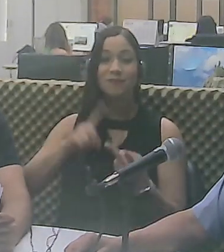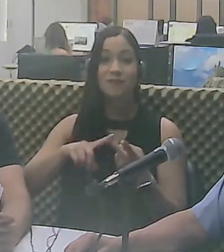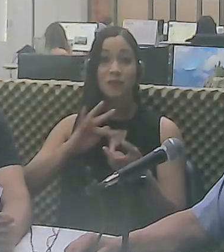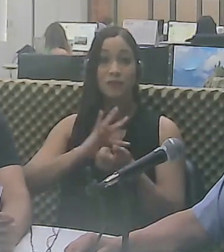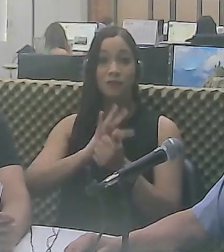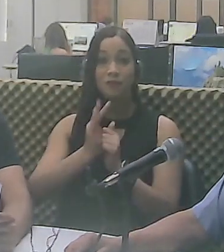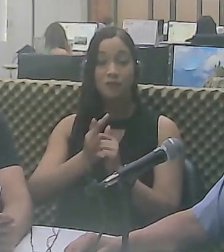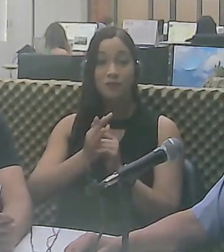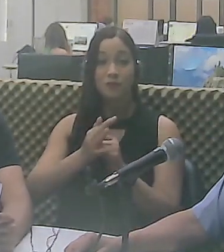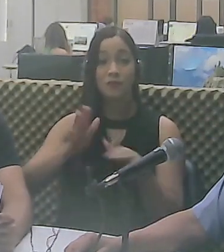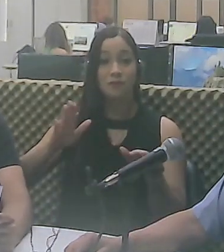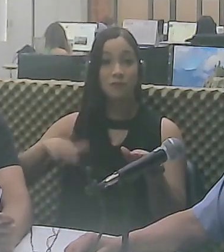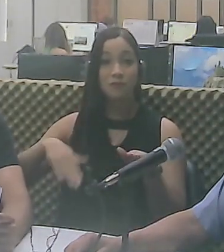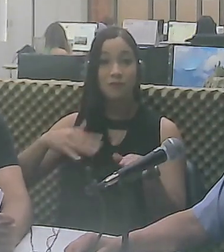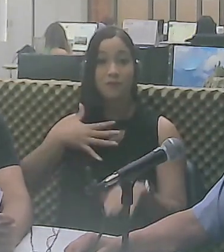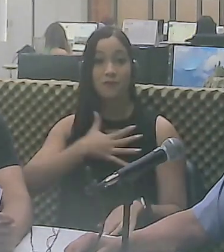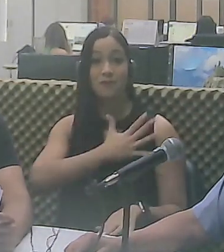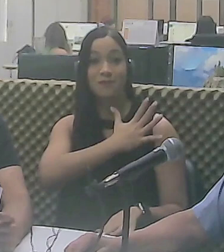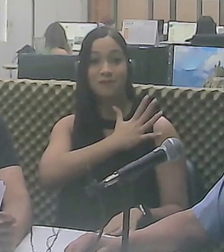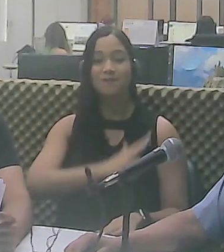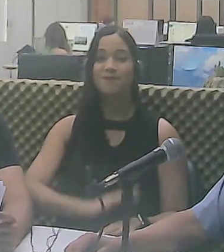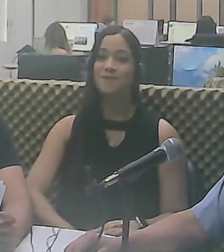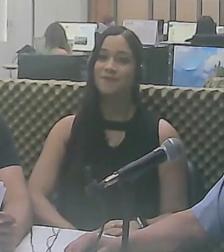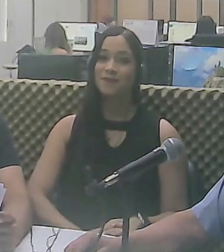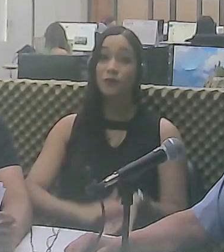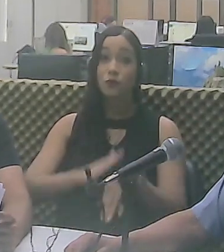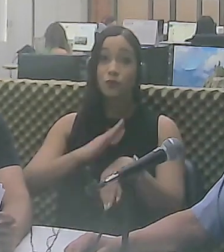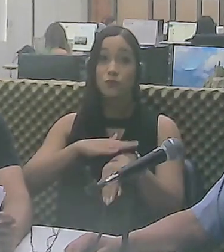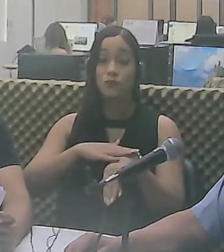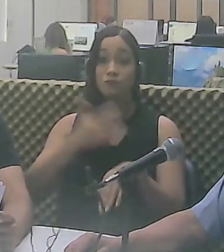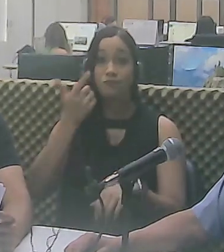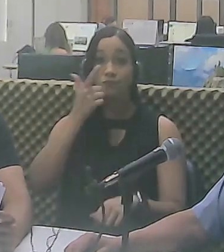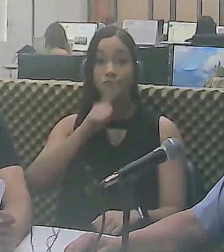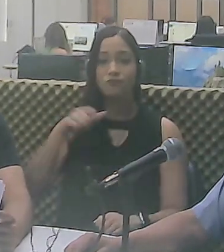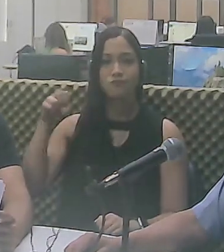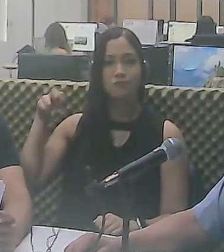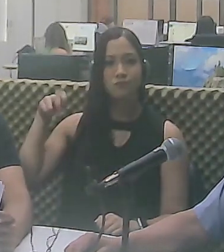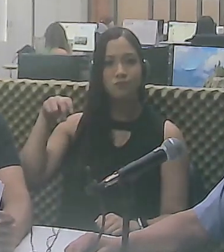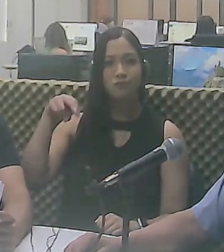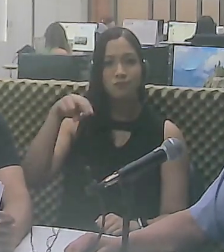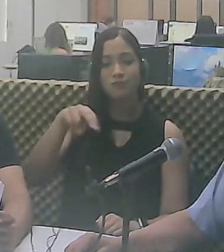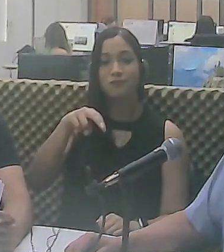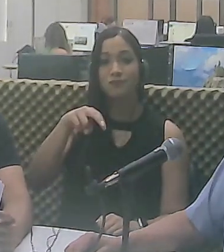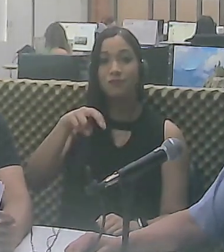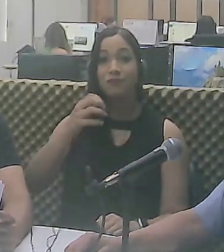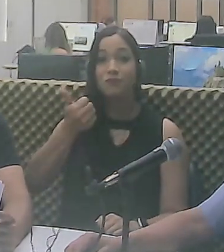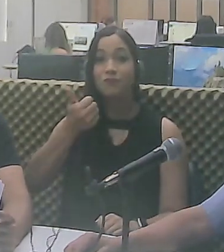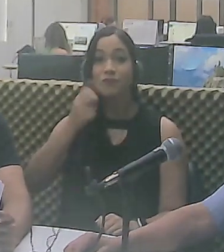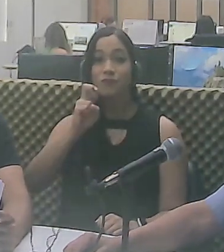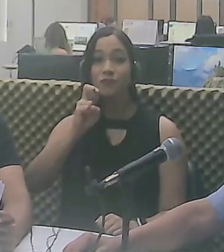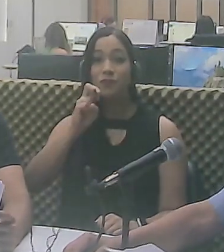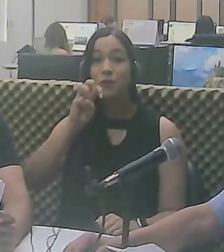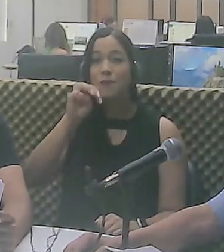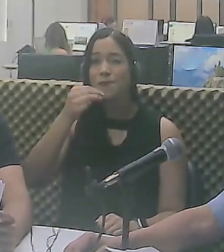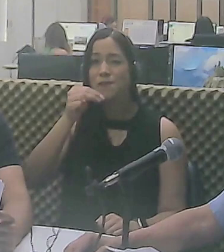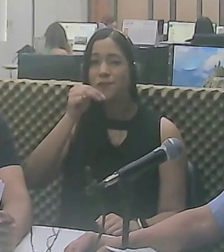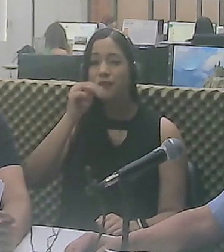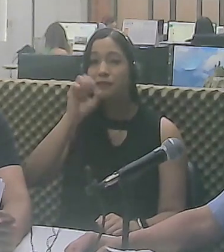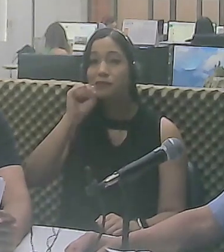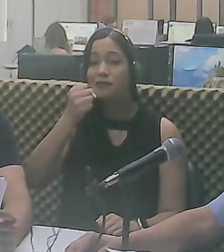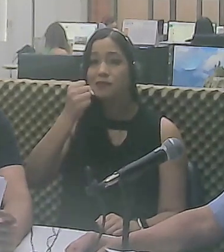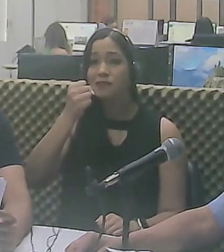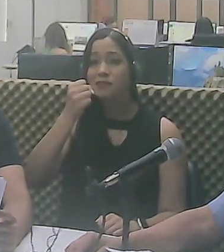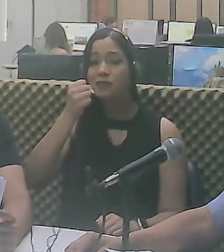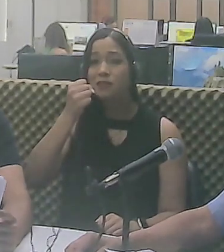meio da fotel Praia Clube e exército o tempo fez por Marco Túlio o deixou apenas 15 milésimos de